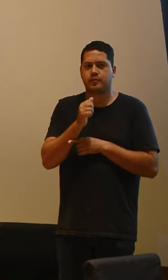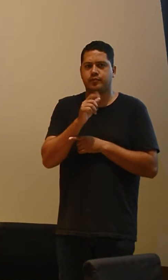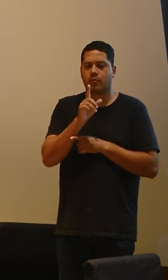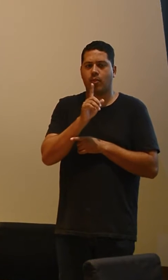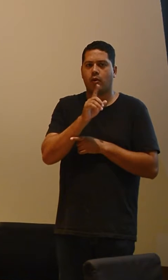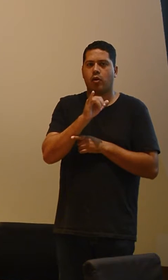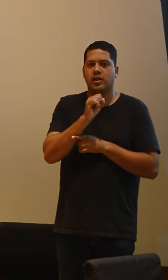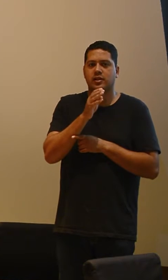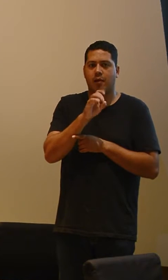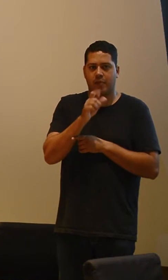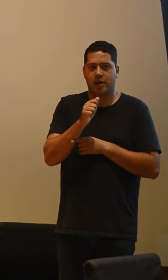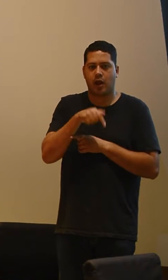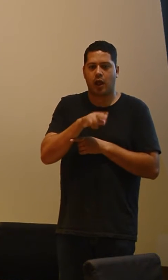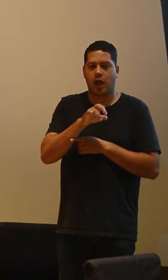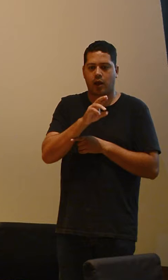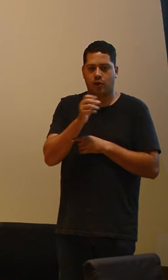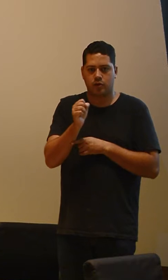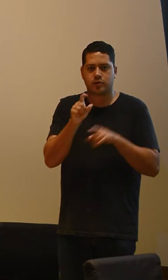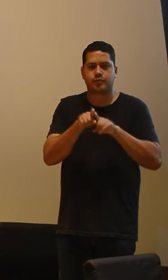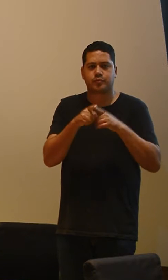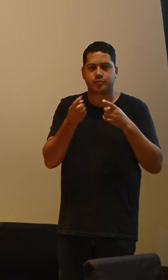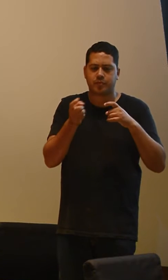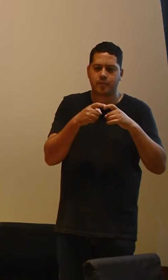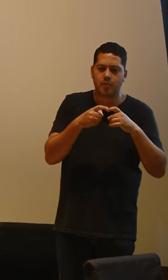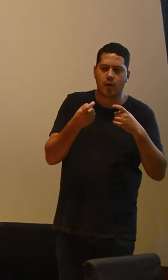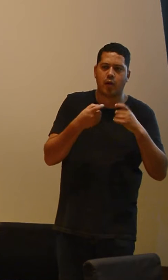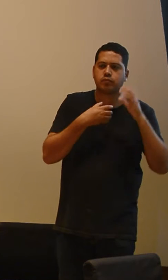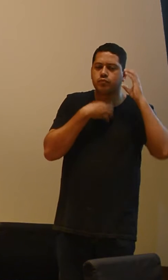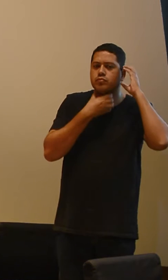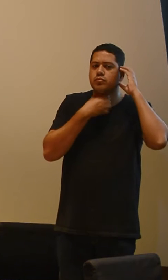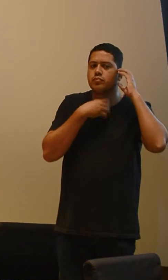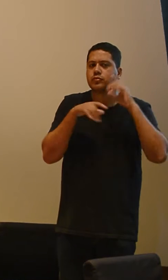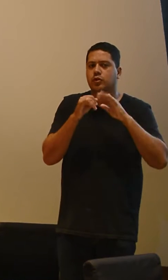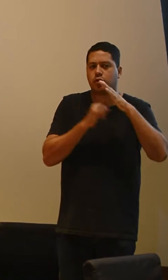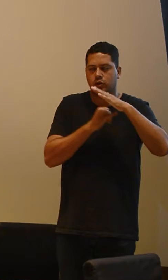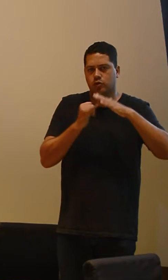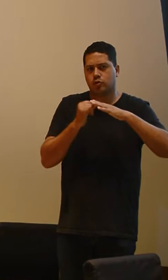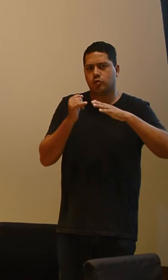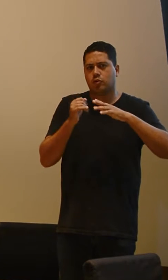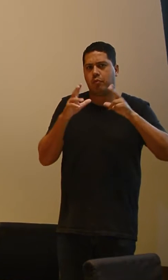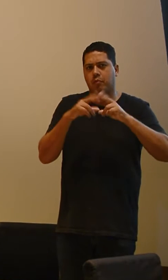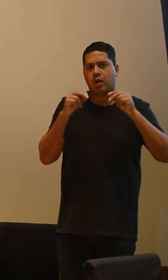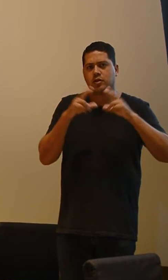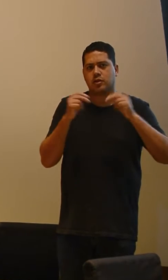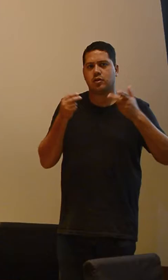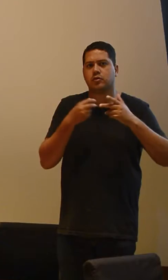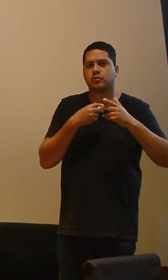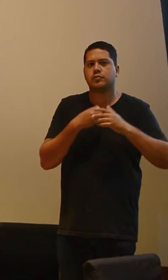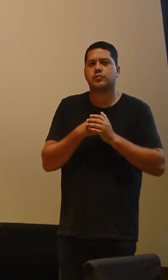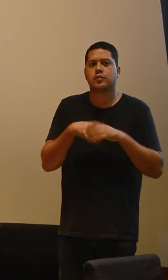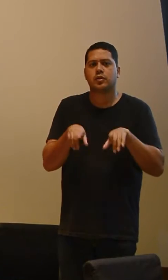Isabela Queiroz, médica otorrinolaringologista do Instituto Brasiliense de Otorrinolaringologia,